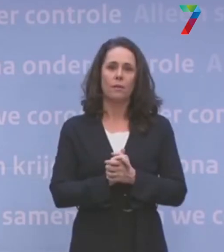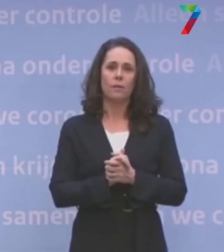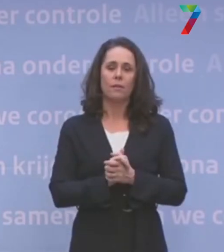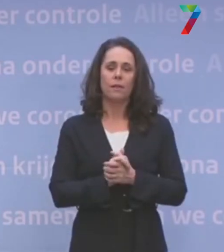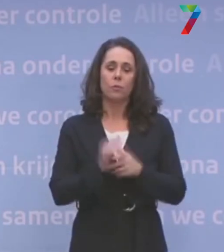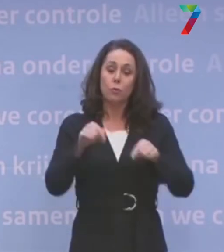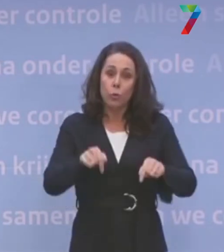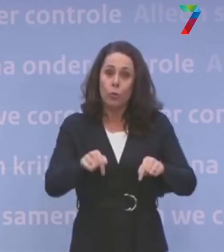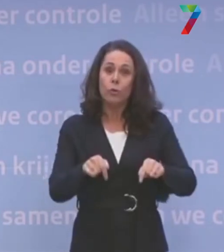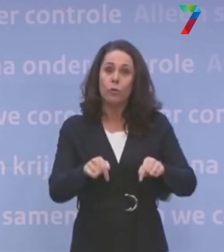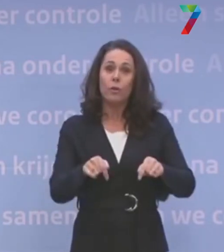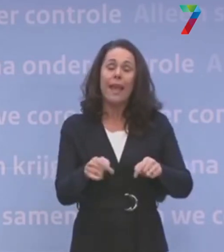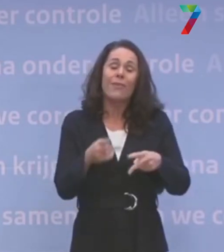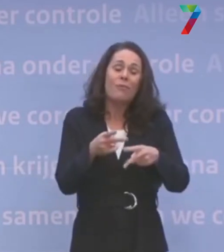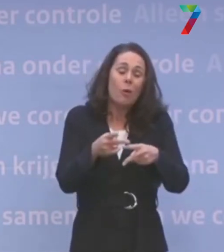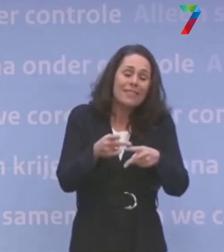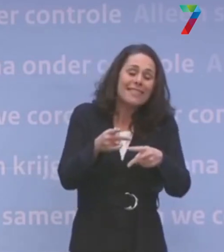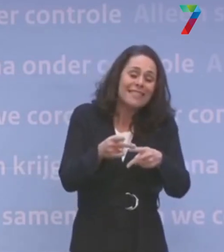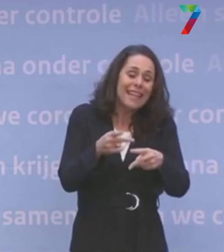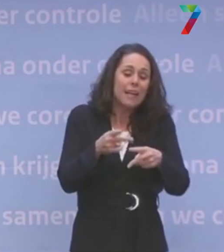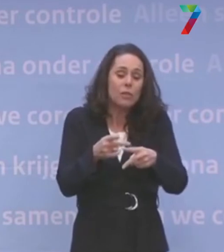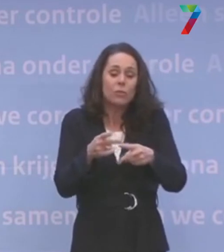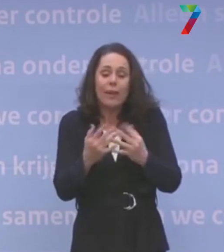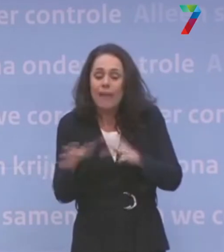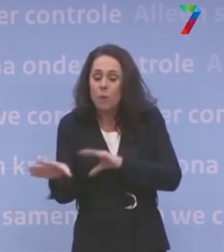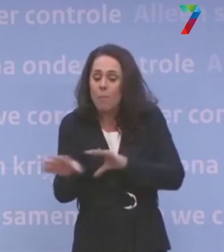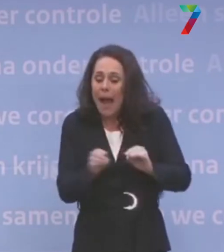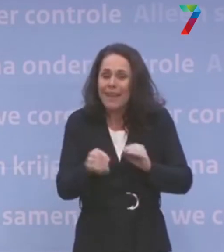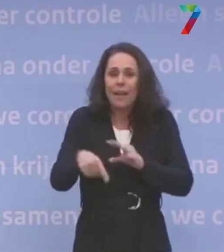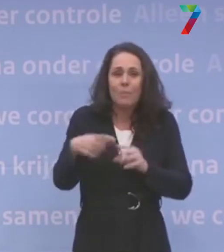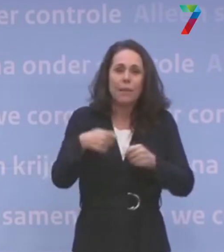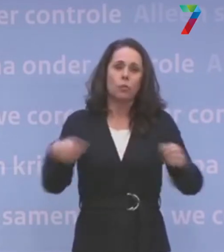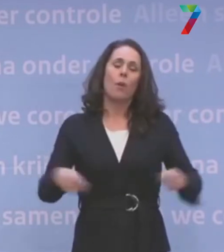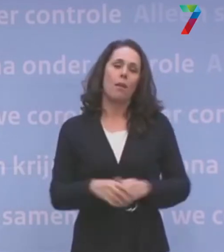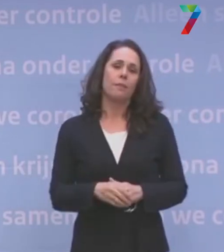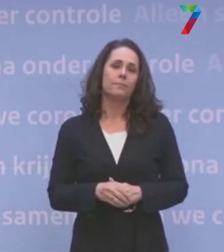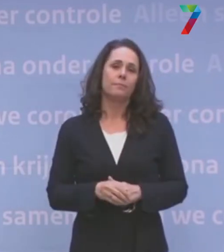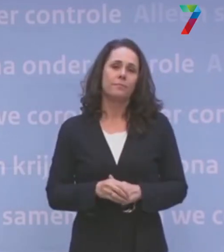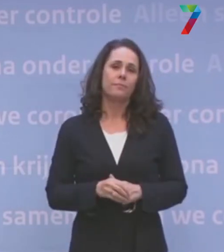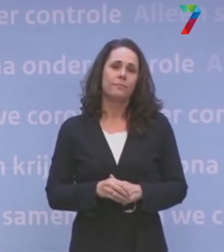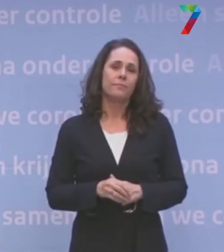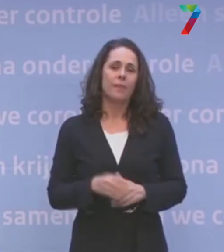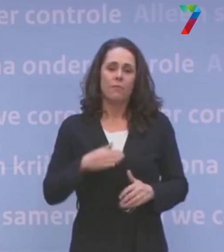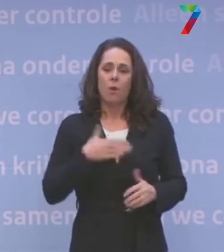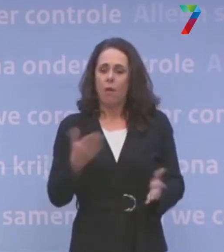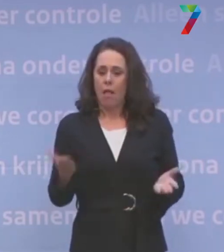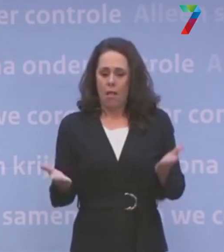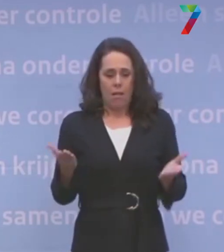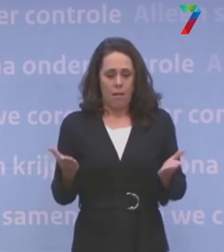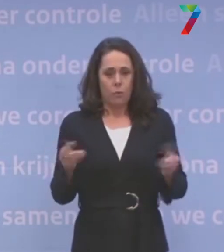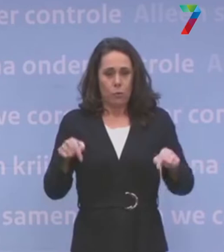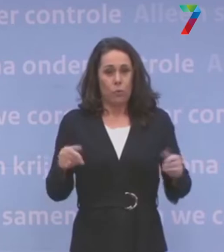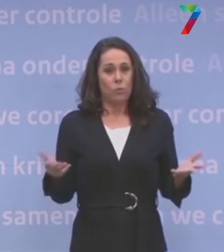heel voorzichtig nu weer wat maatregelen kunnen versoepelen. En de spagaat waarin we nu